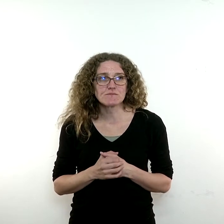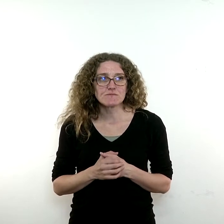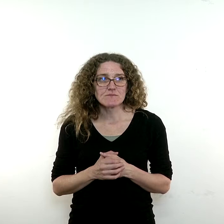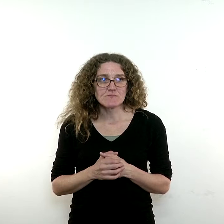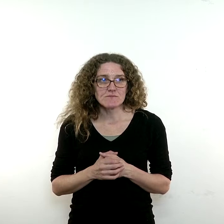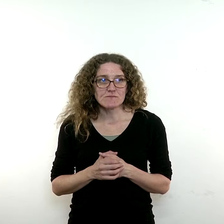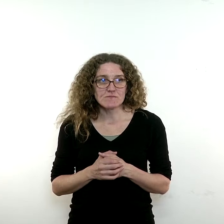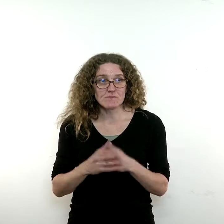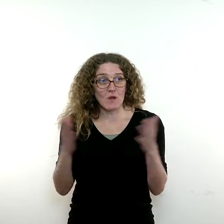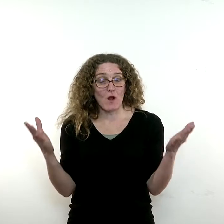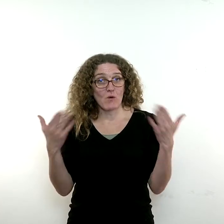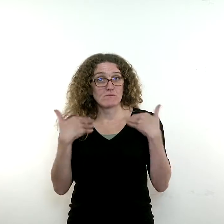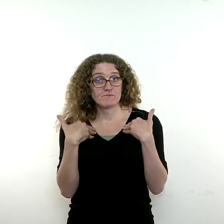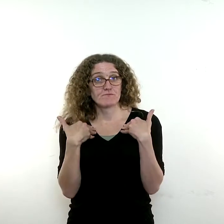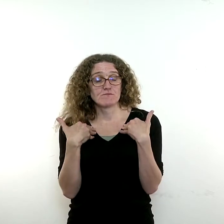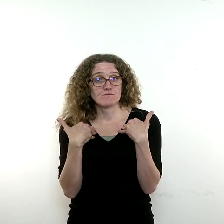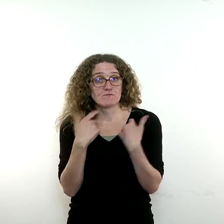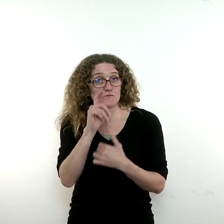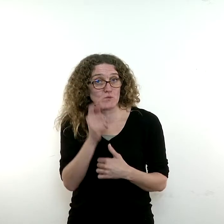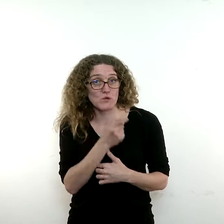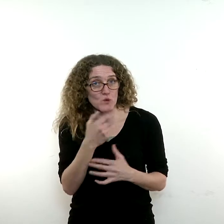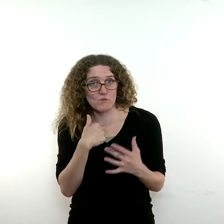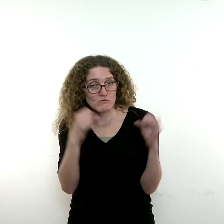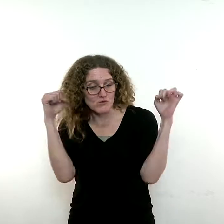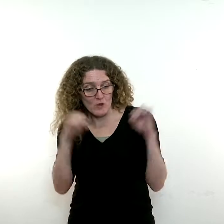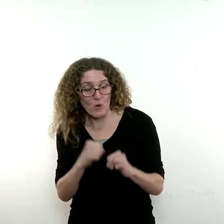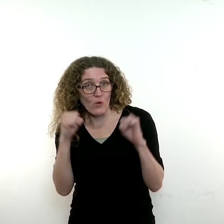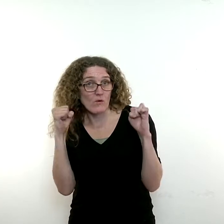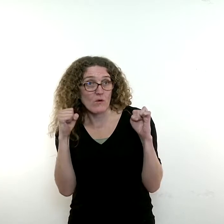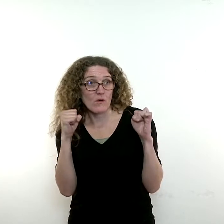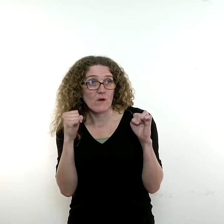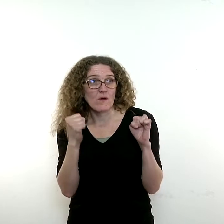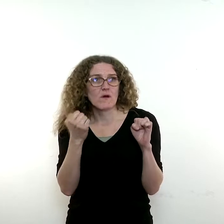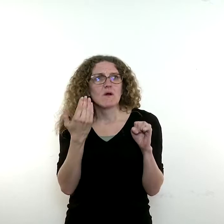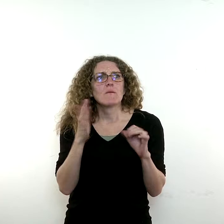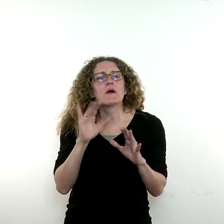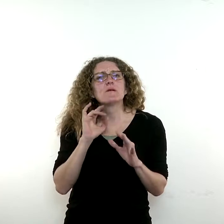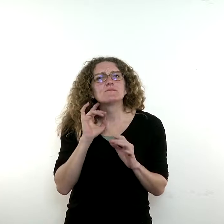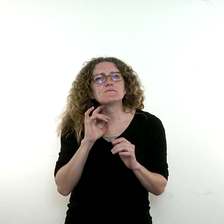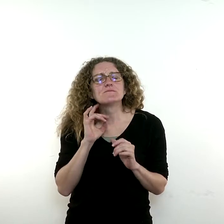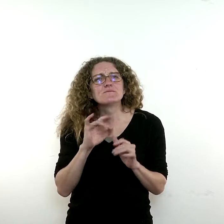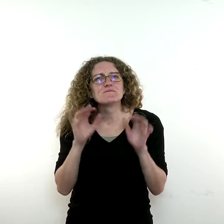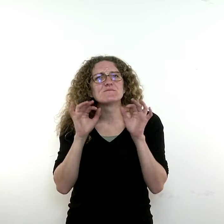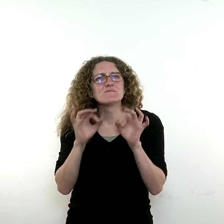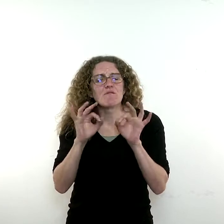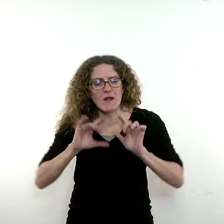Qui pose pas de soucis, évidemment, mais peut-être à l'occasion des affaires sur les